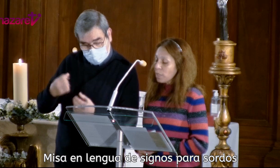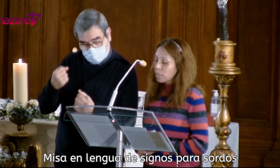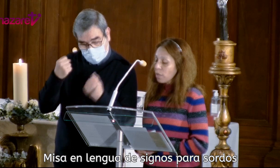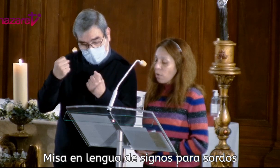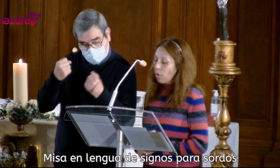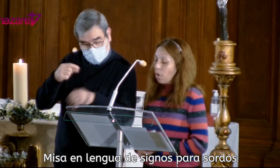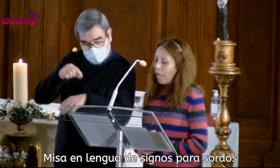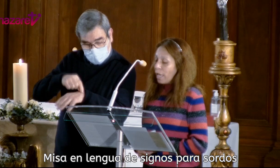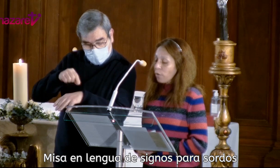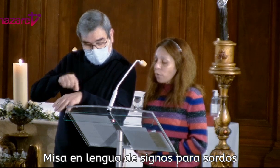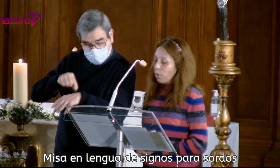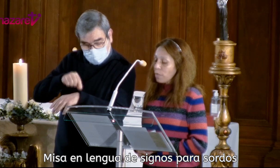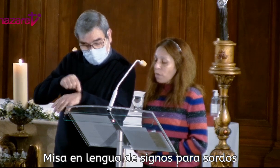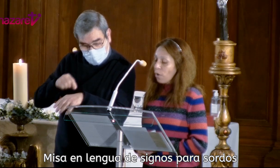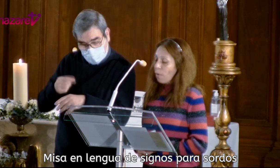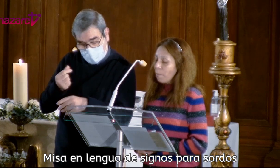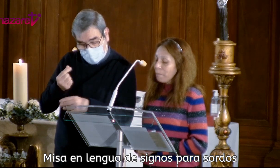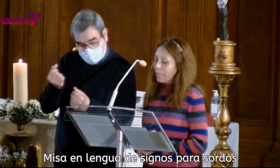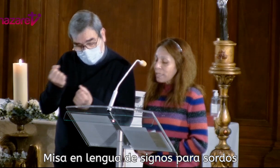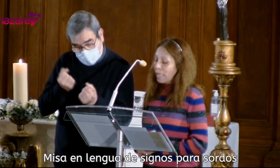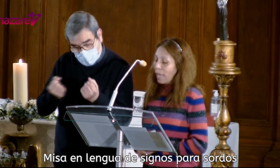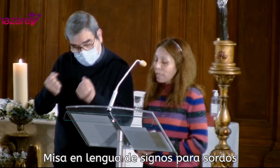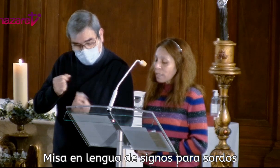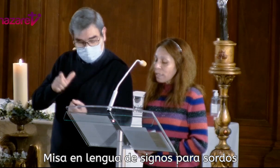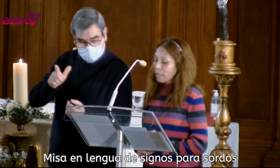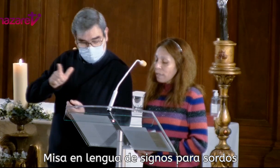político, económico, militar.